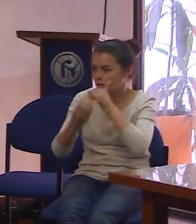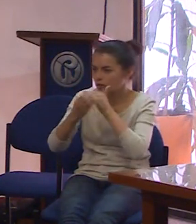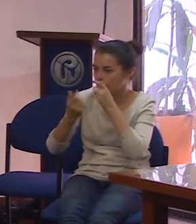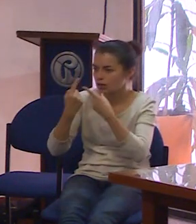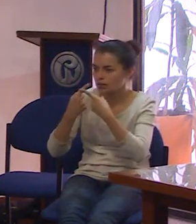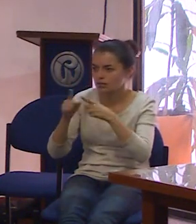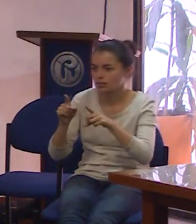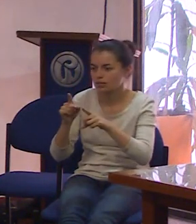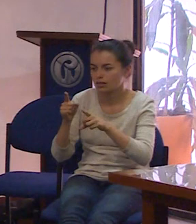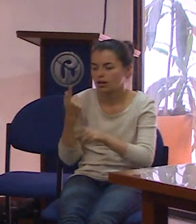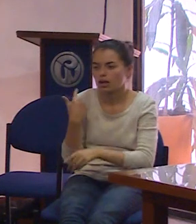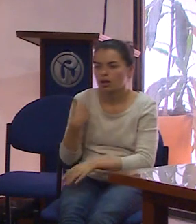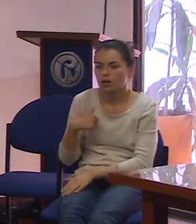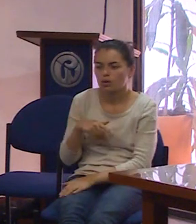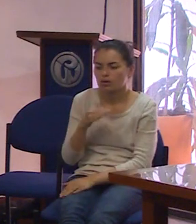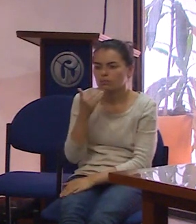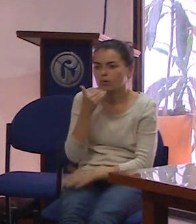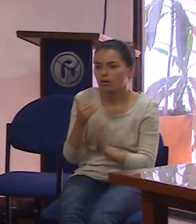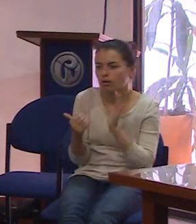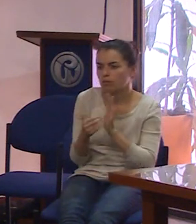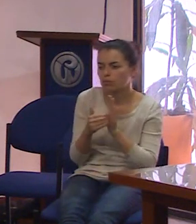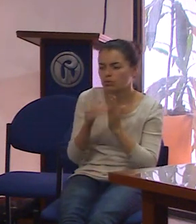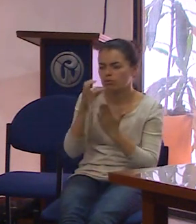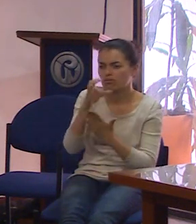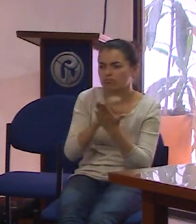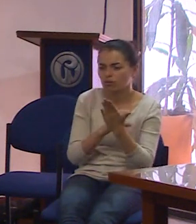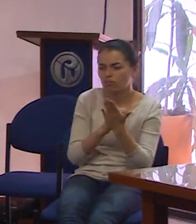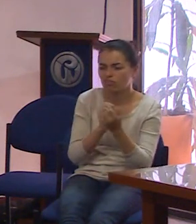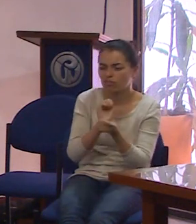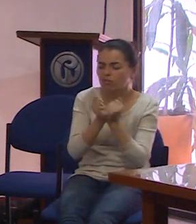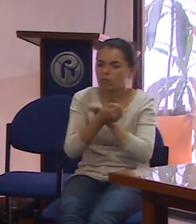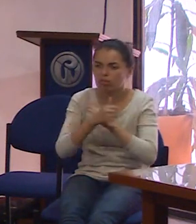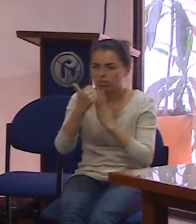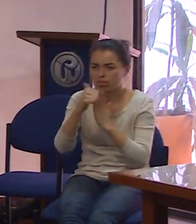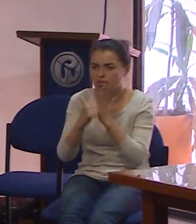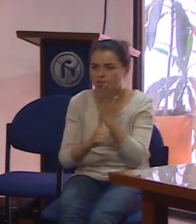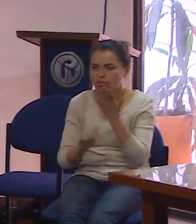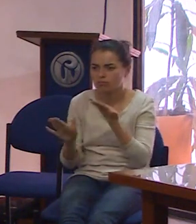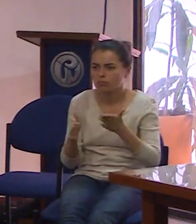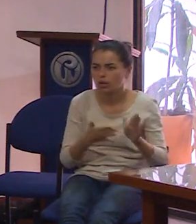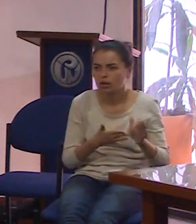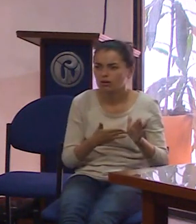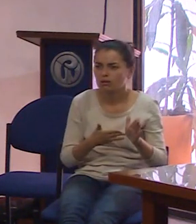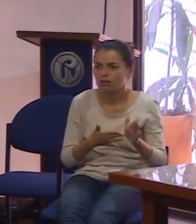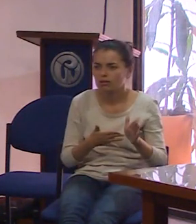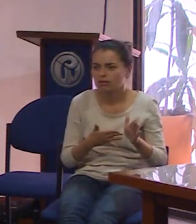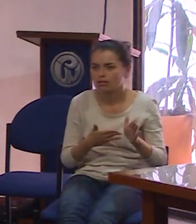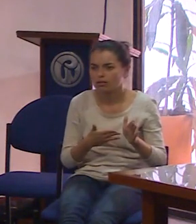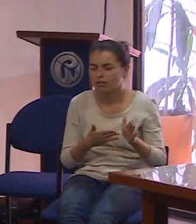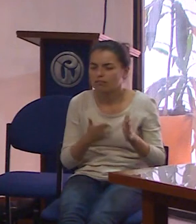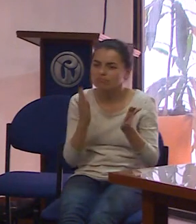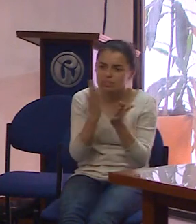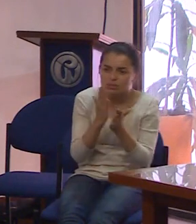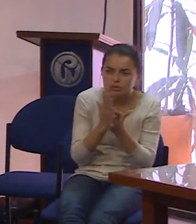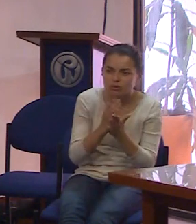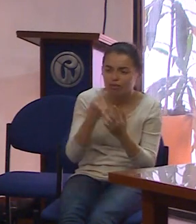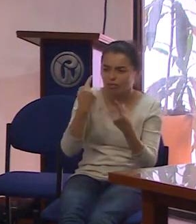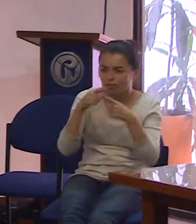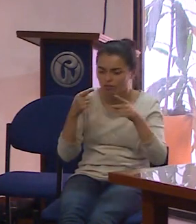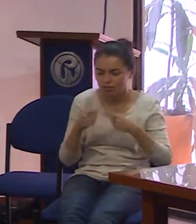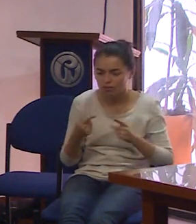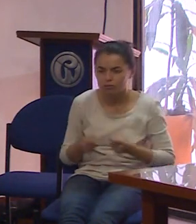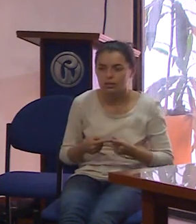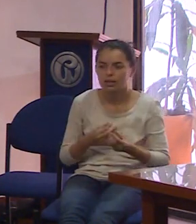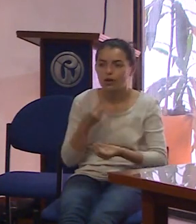no es que a nosotros no nos correspondió ese nuevo plan de estudios, pero no, en esta transición también podemos aprovechar. Entonces, ¿cuál es la idea? La